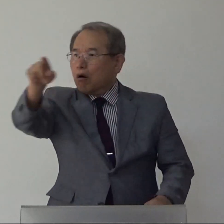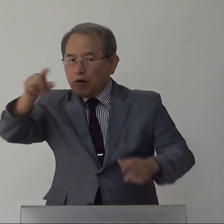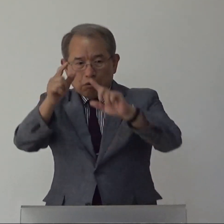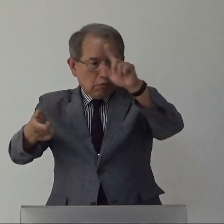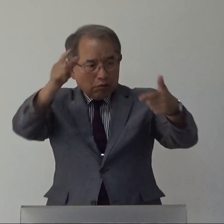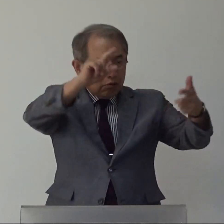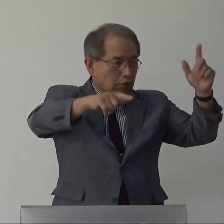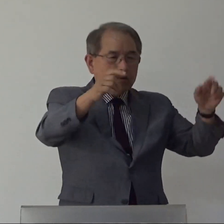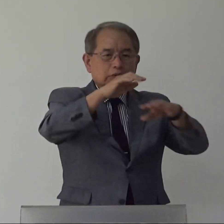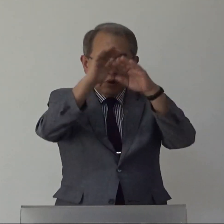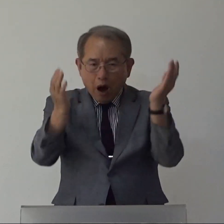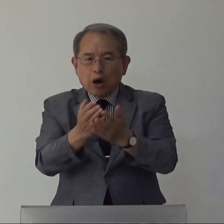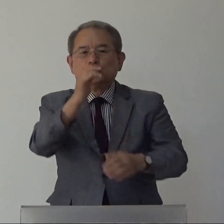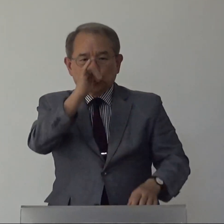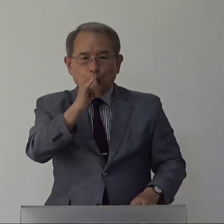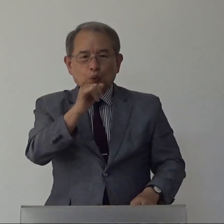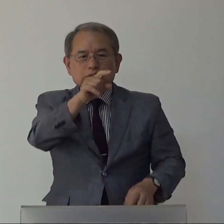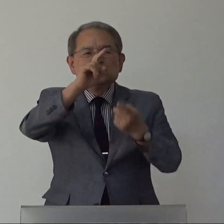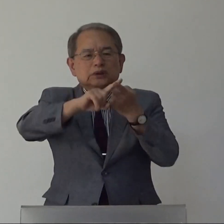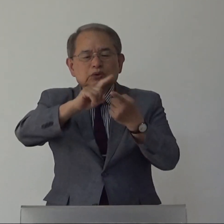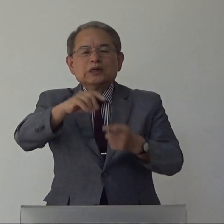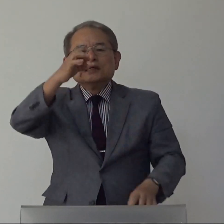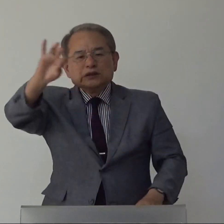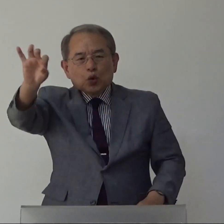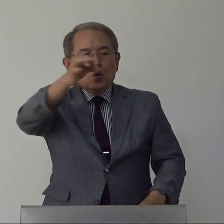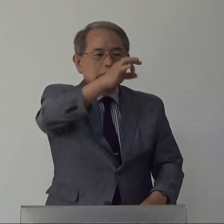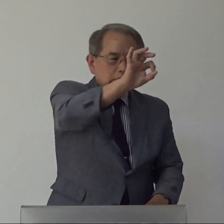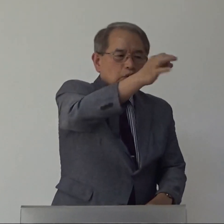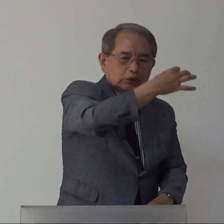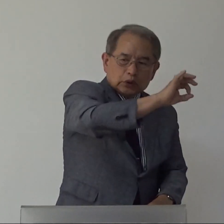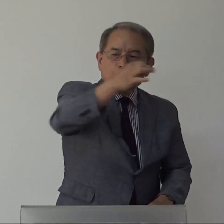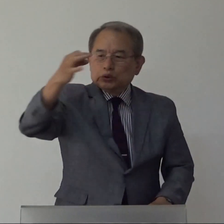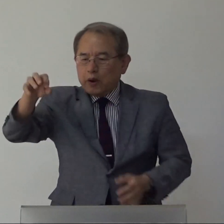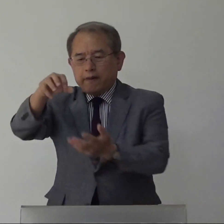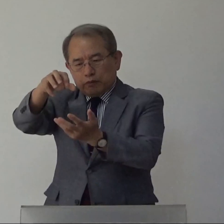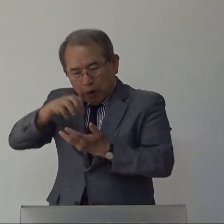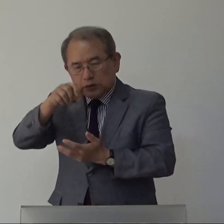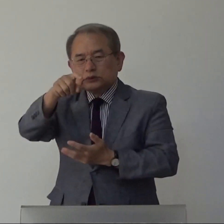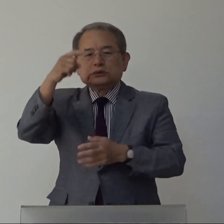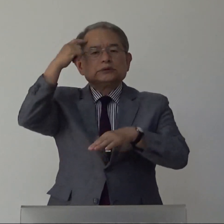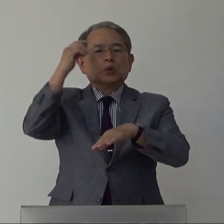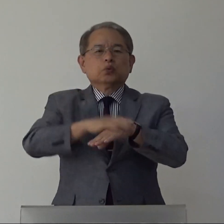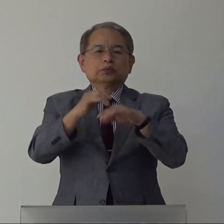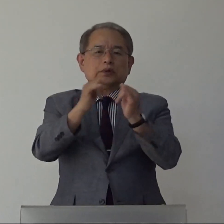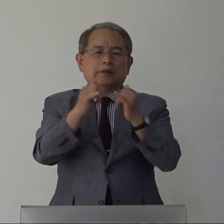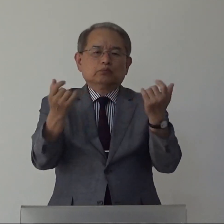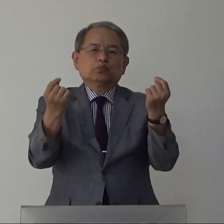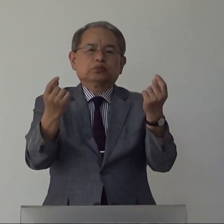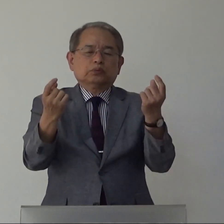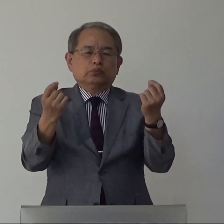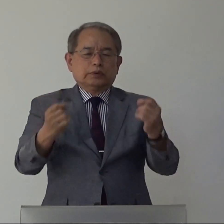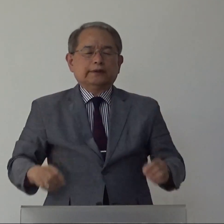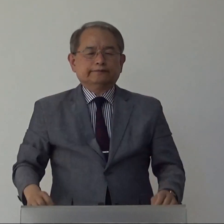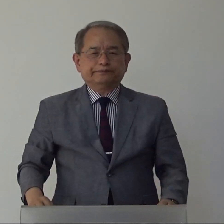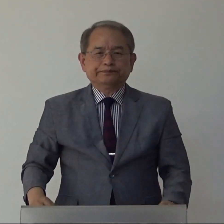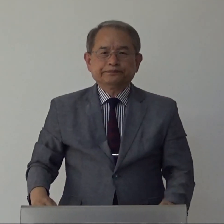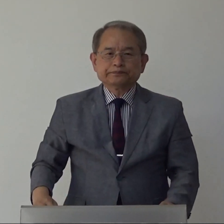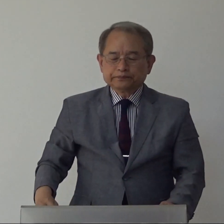보는 사람마다 자기의 시작에서 먼저 떠오르는 이미지가 있습니다. 그것에 대해서 너도 그렇게 생각해? 너는